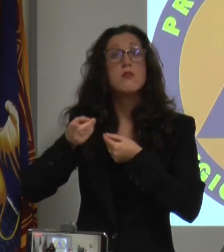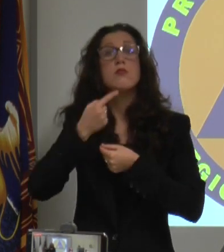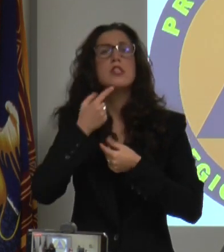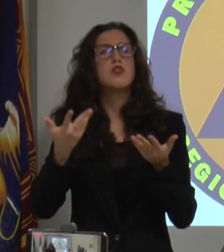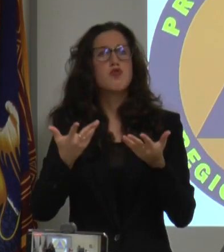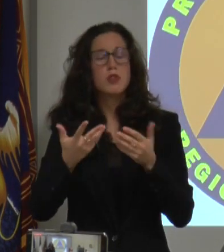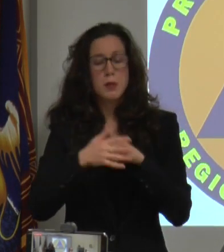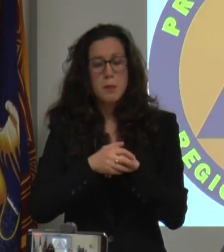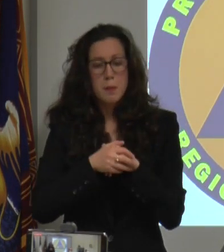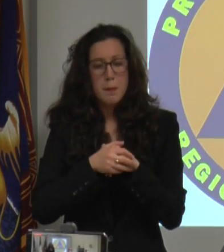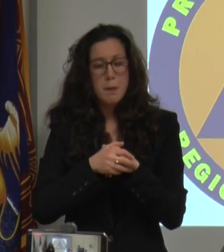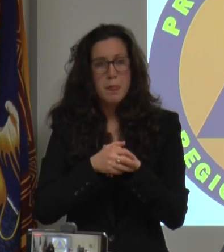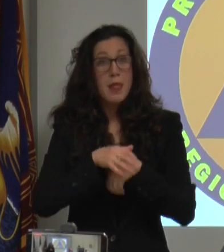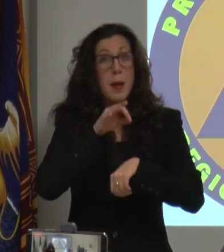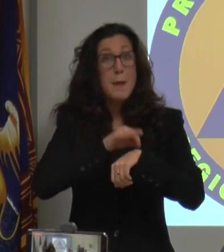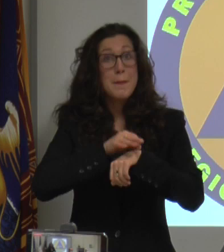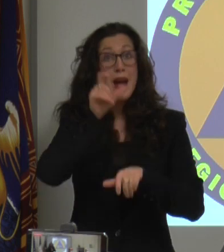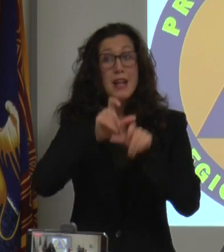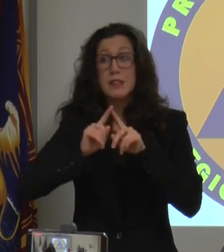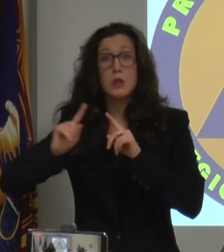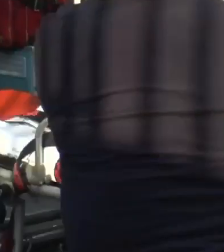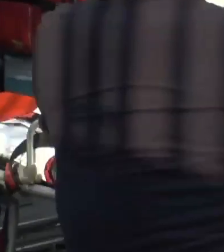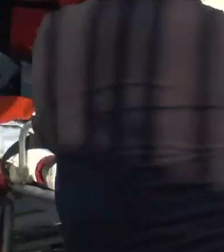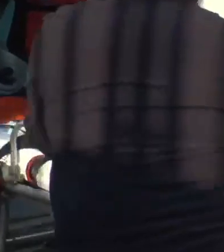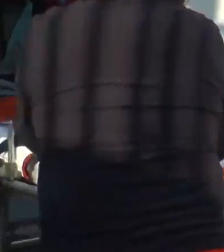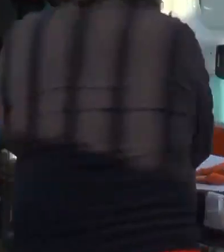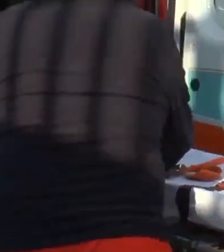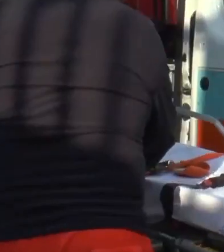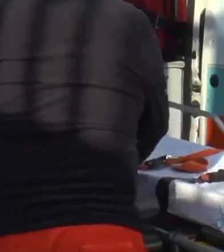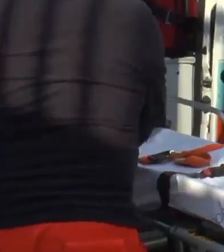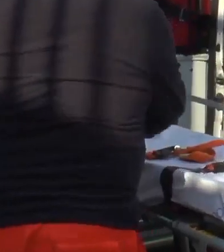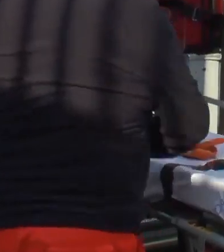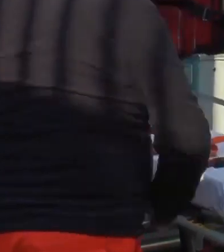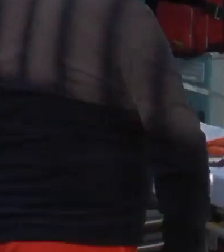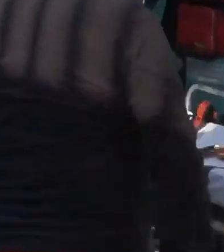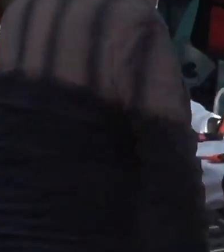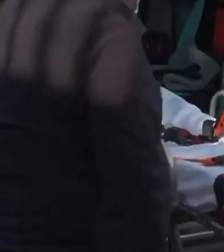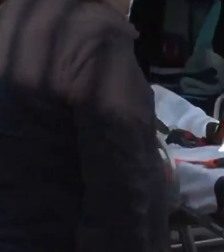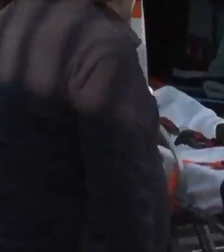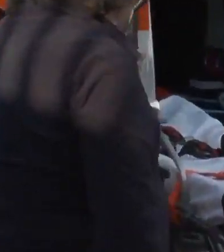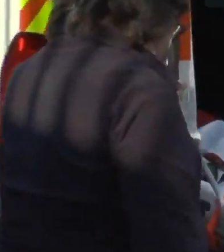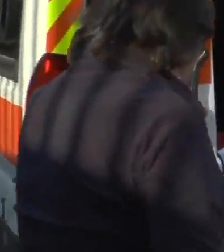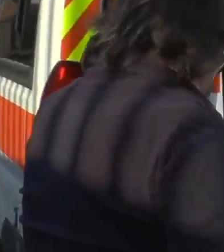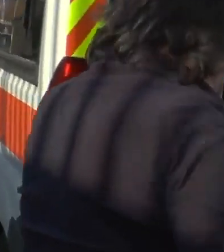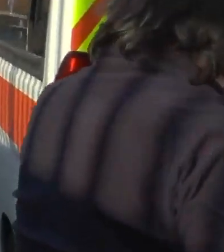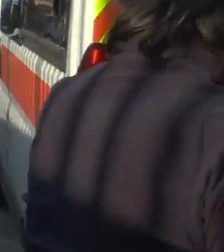tre tutti i nostri pazienti 200 pazienti positivi asintomatici ricoverati